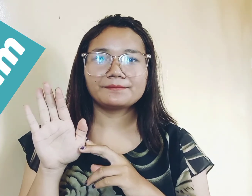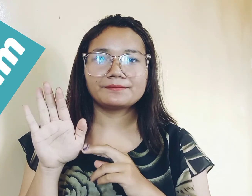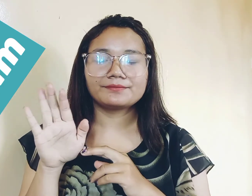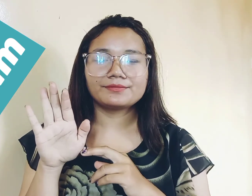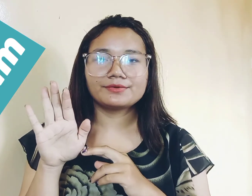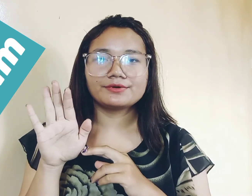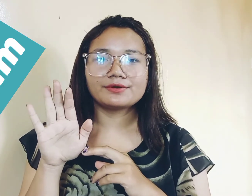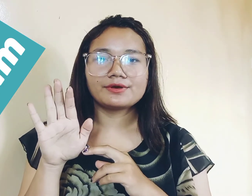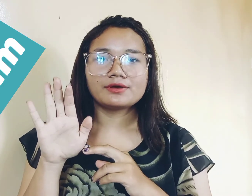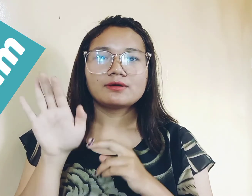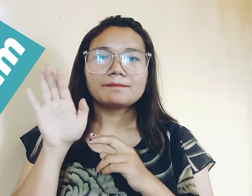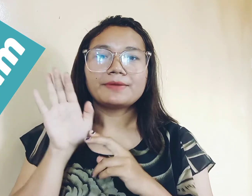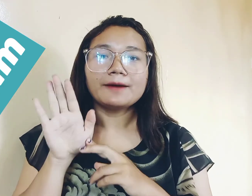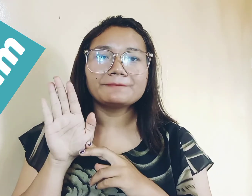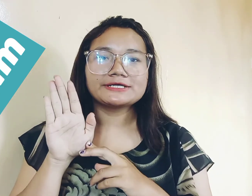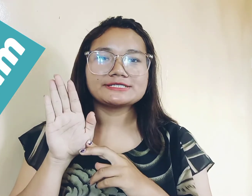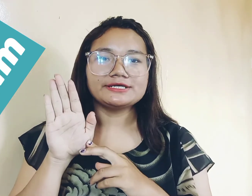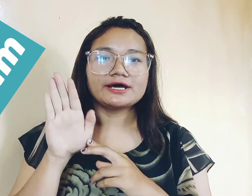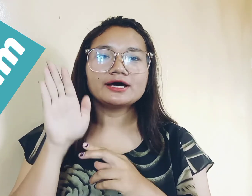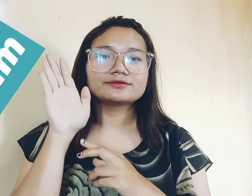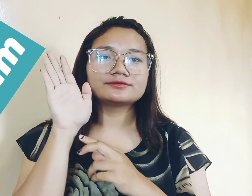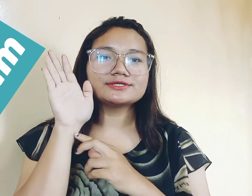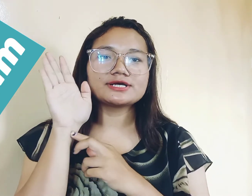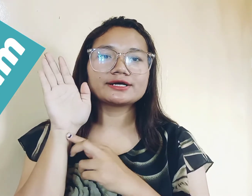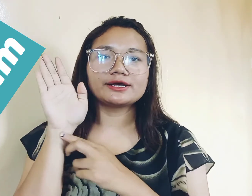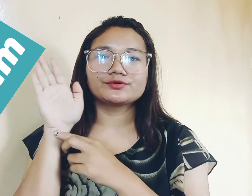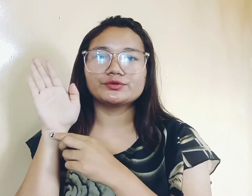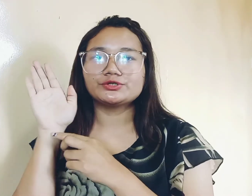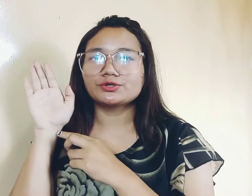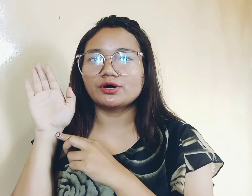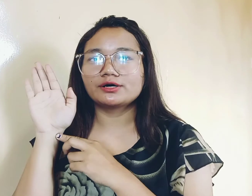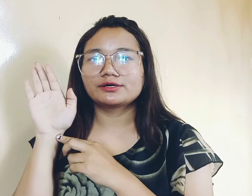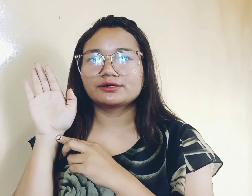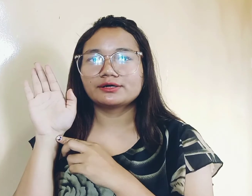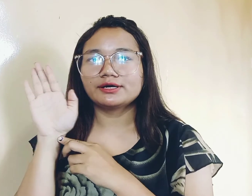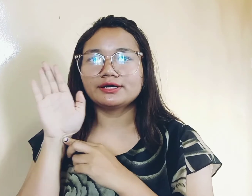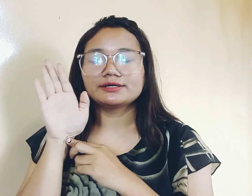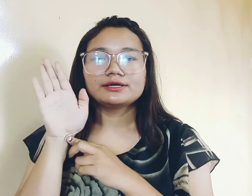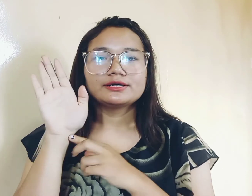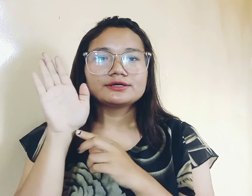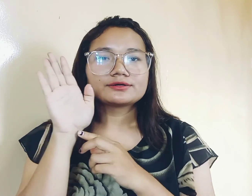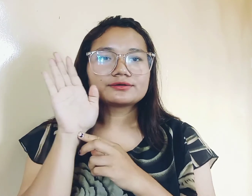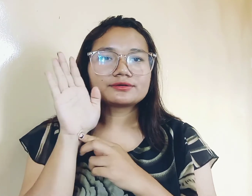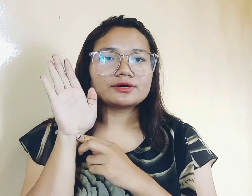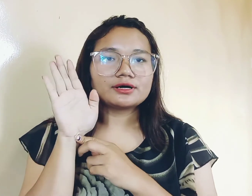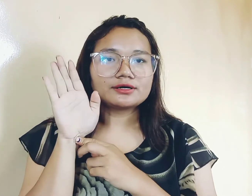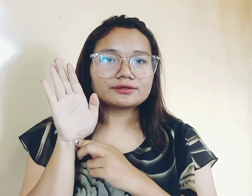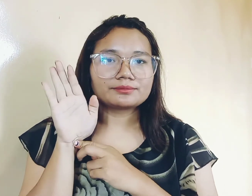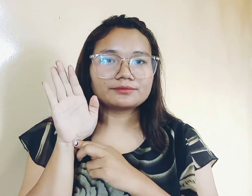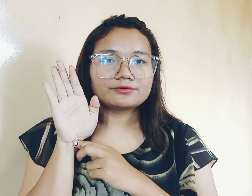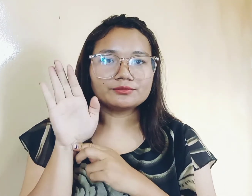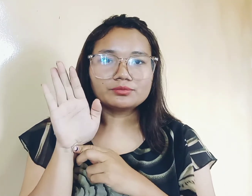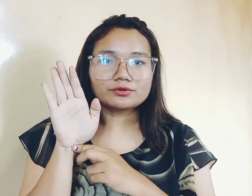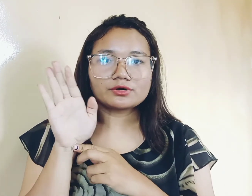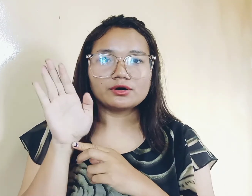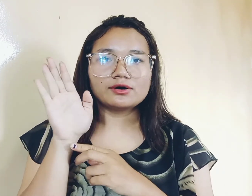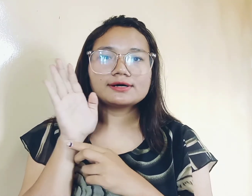เชีา